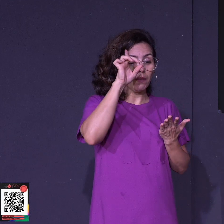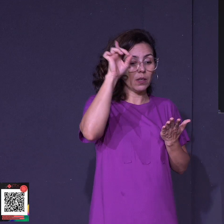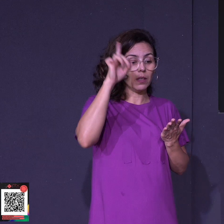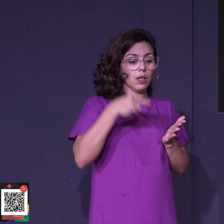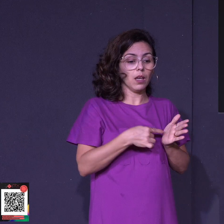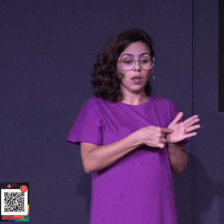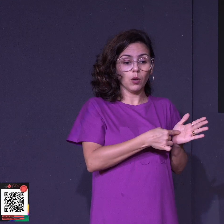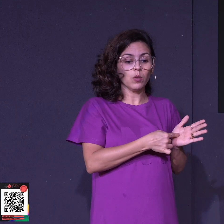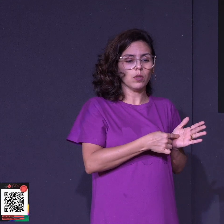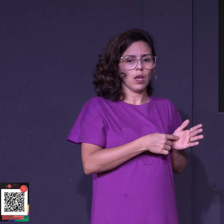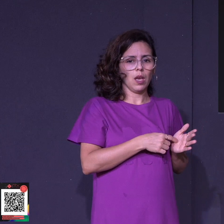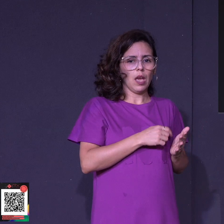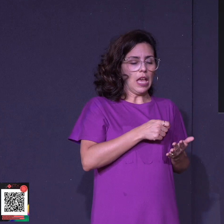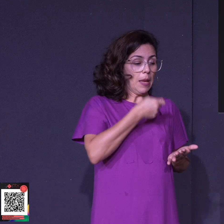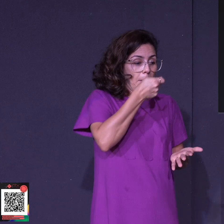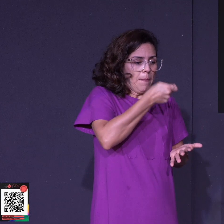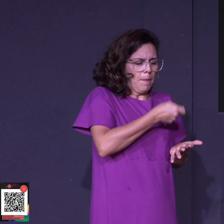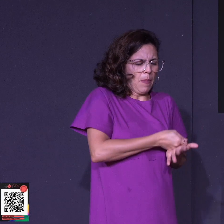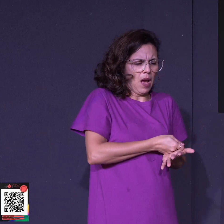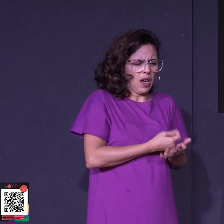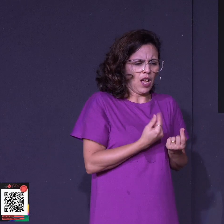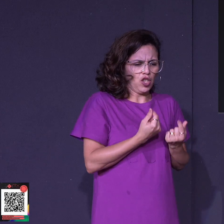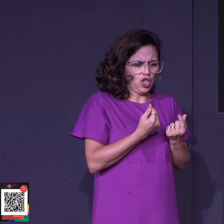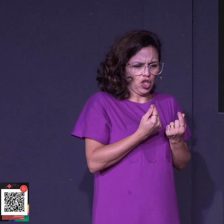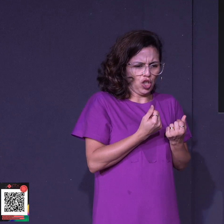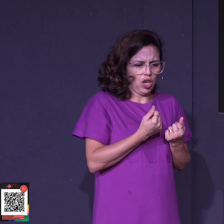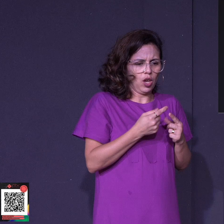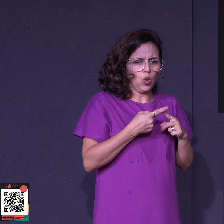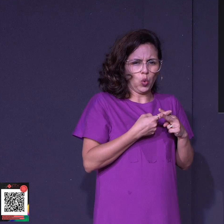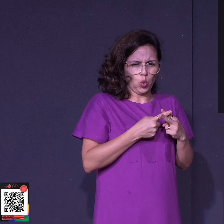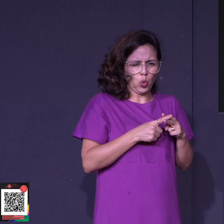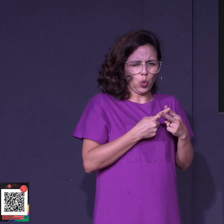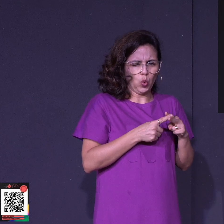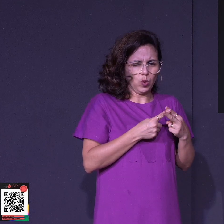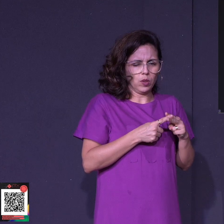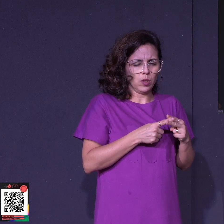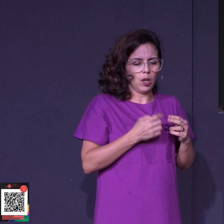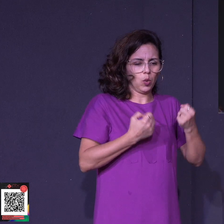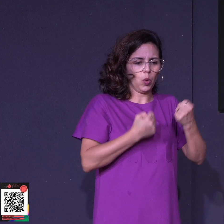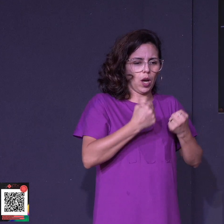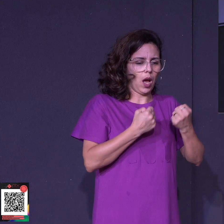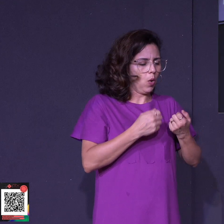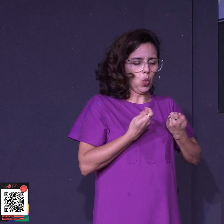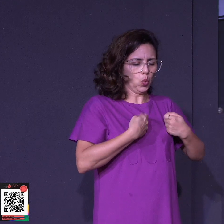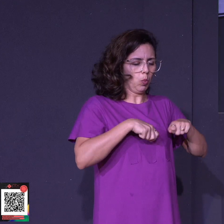não precisa pagar nada. Ele disse: não é Deus não que está falando, não.